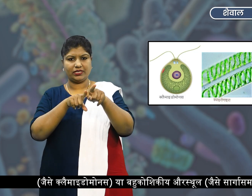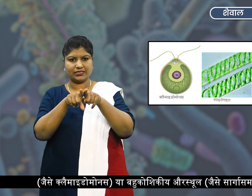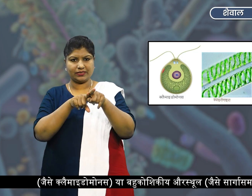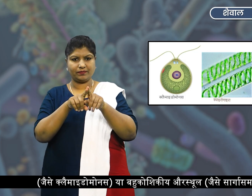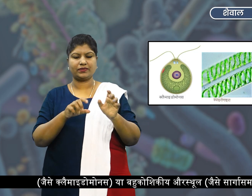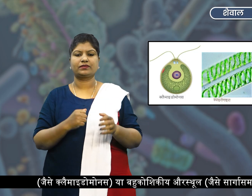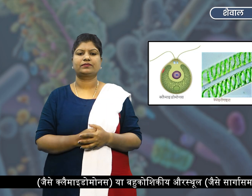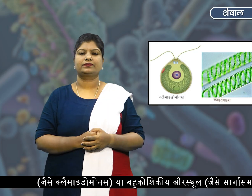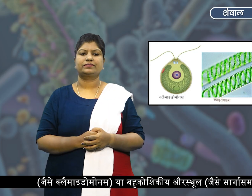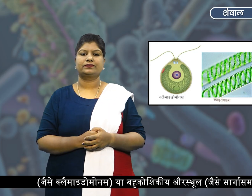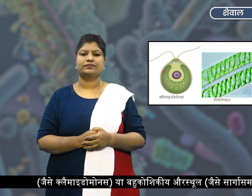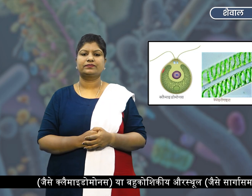सारगासम।